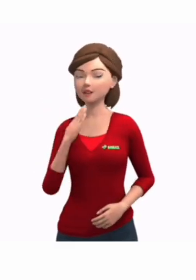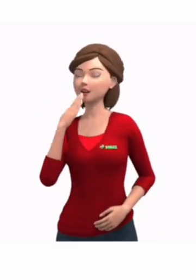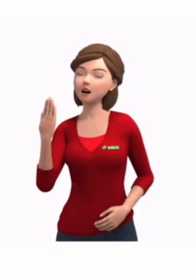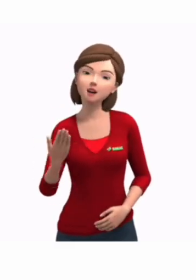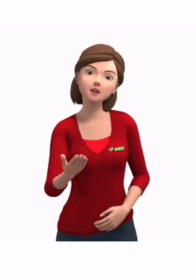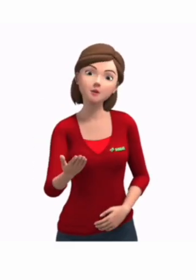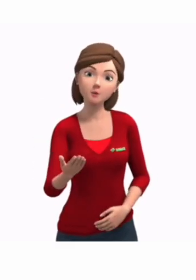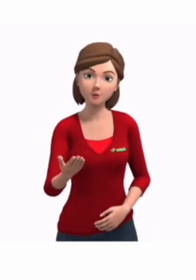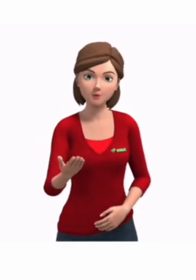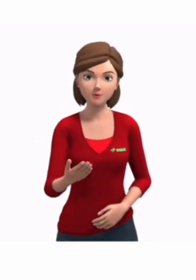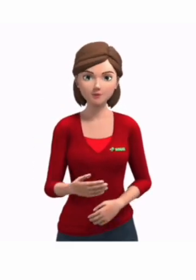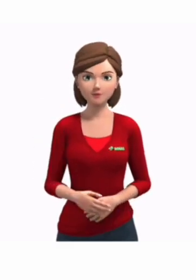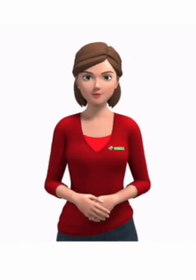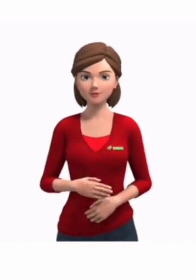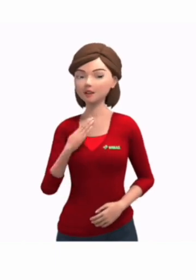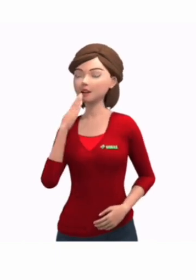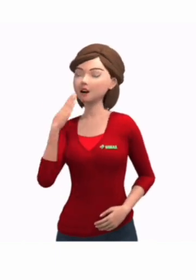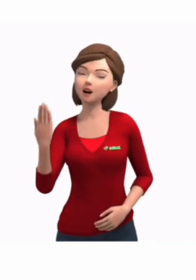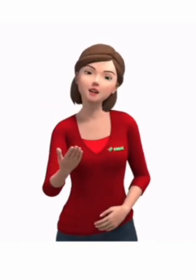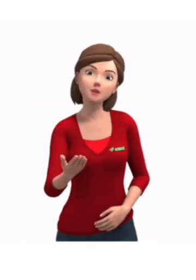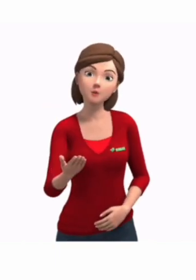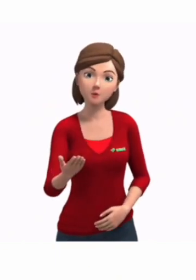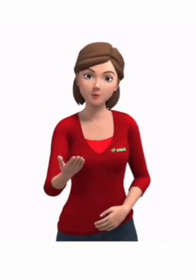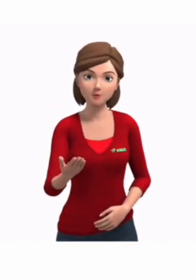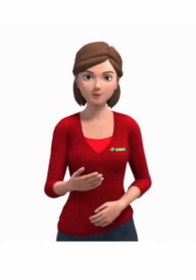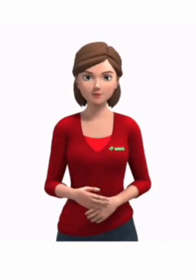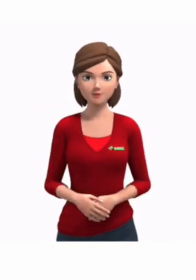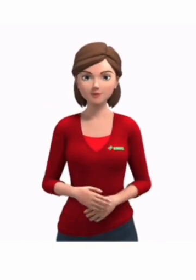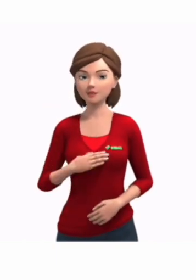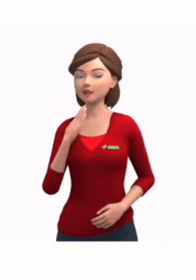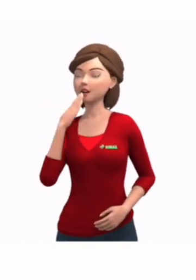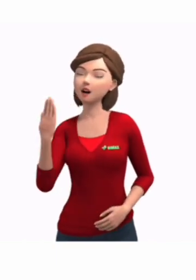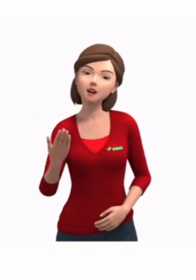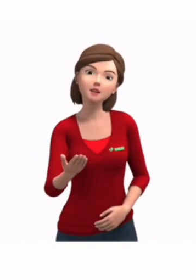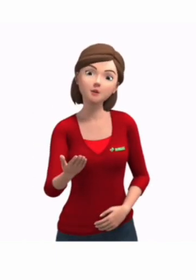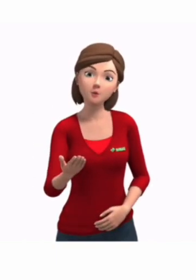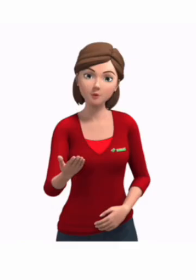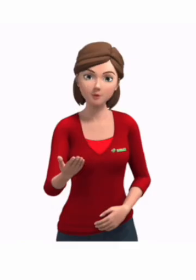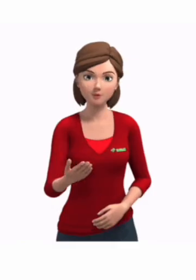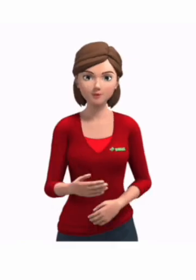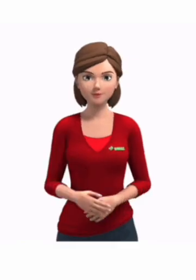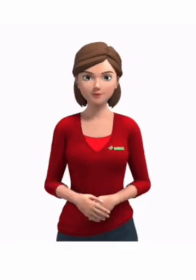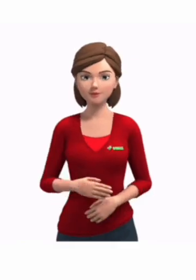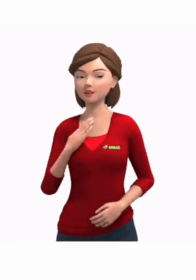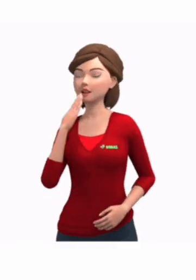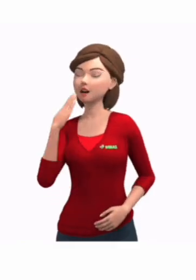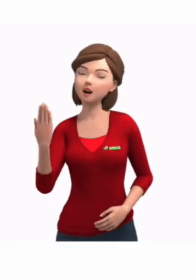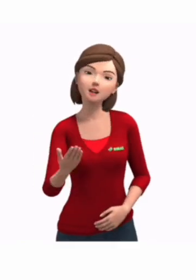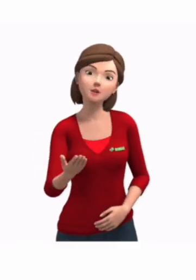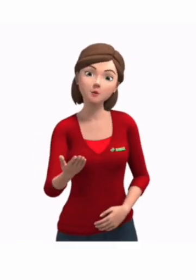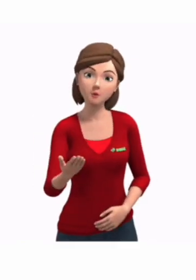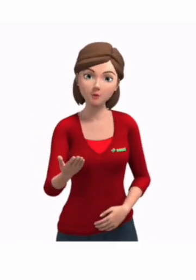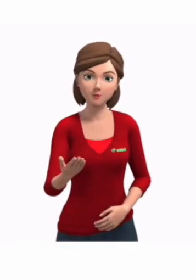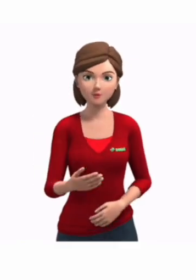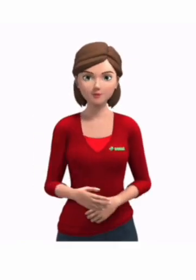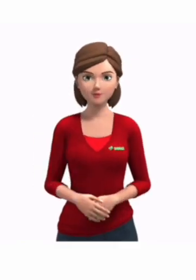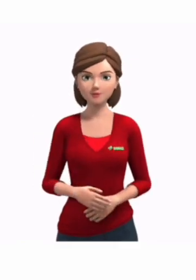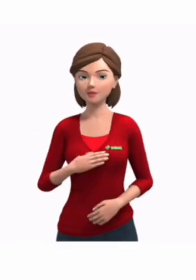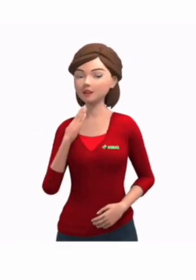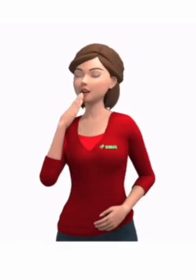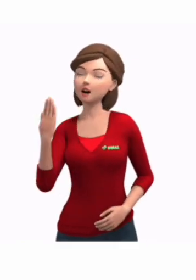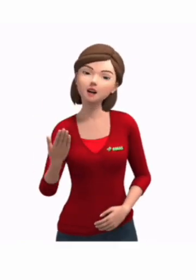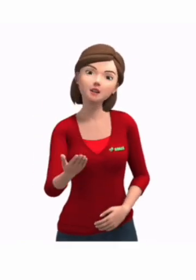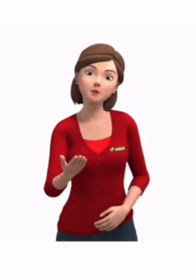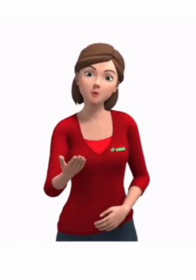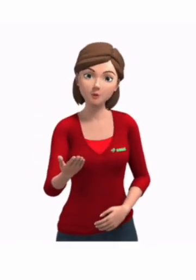handicaps visibles ou invisibles. Et pour ça, il faut écouter les besoins de chaque personne